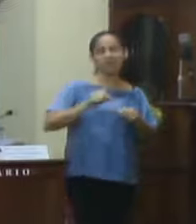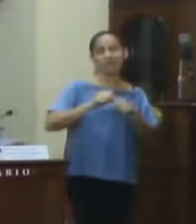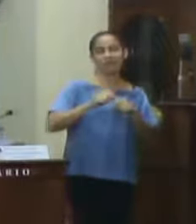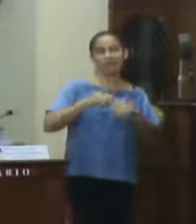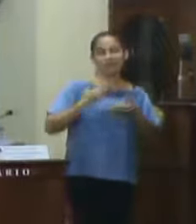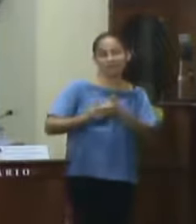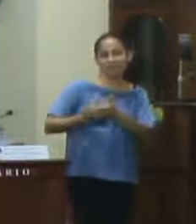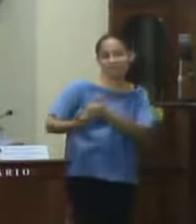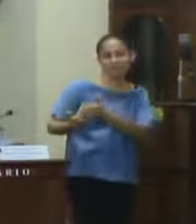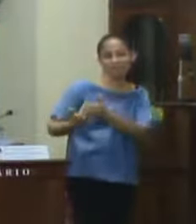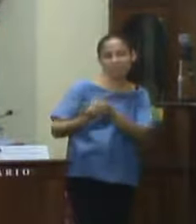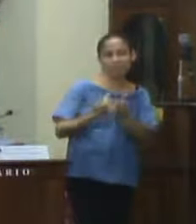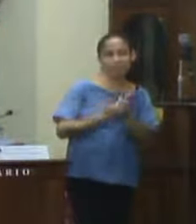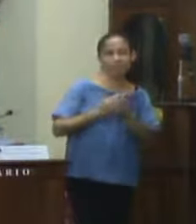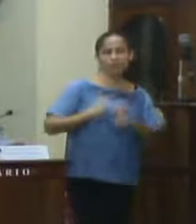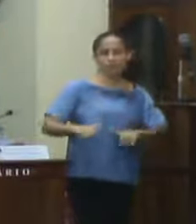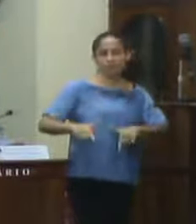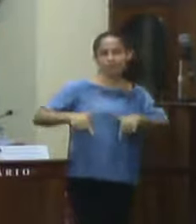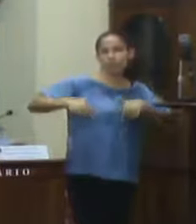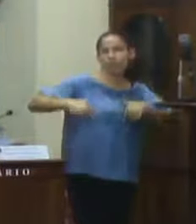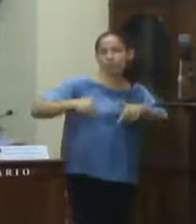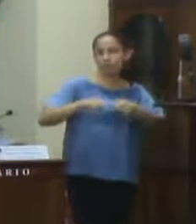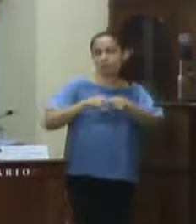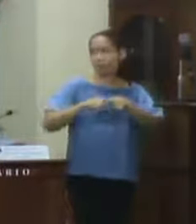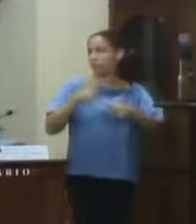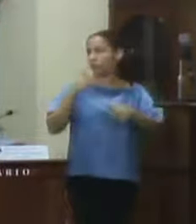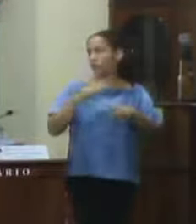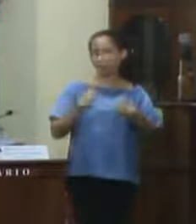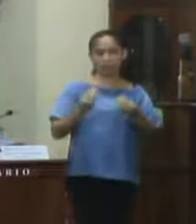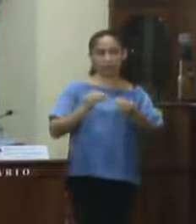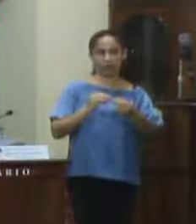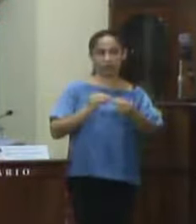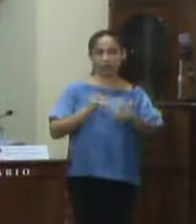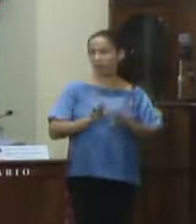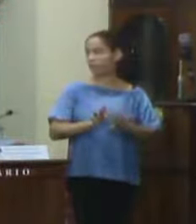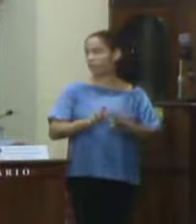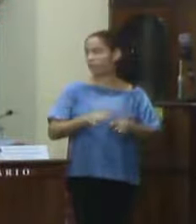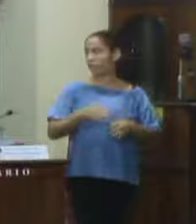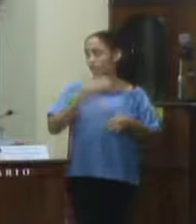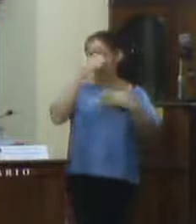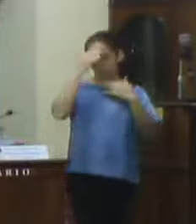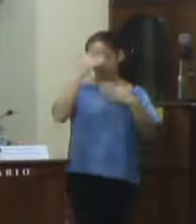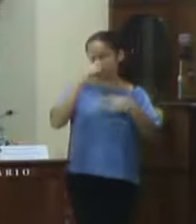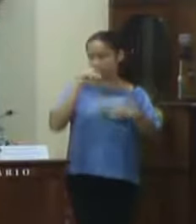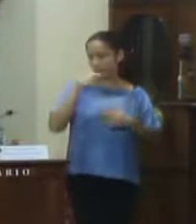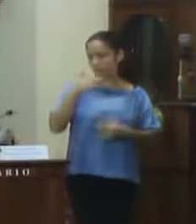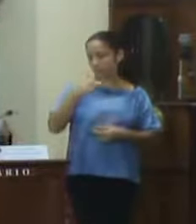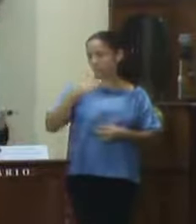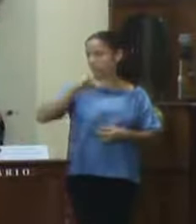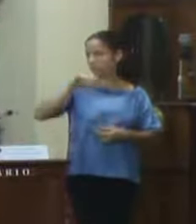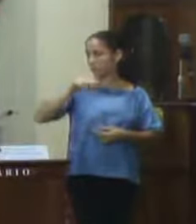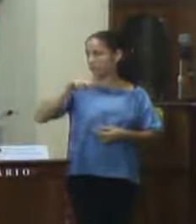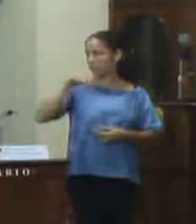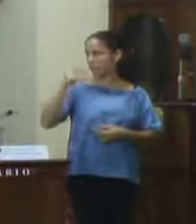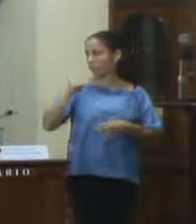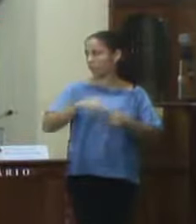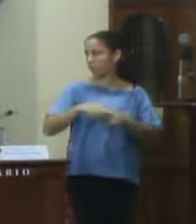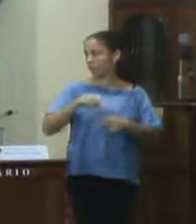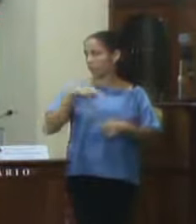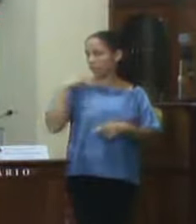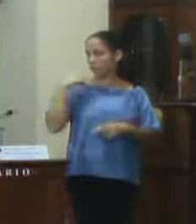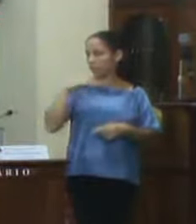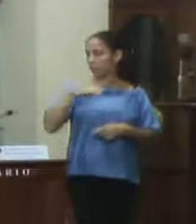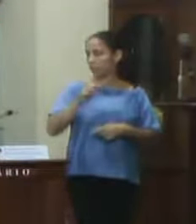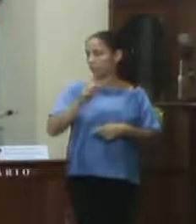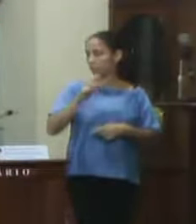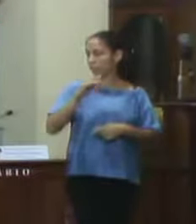patamares de sucesso, motivo pelo qual presto-lhe essa merecida homenagem. Sala das Sessões, 7 de junho de 2018, vereador Marcelo Moreira de